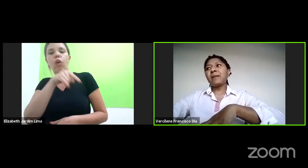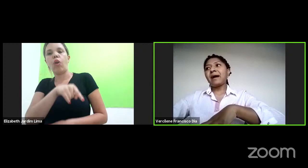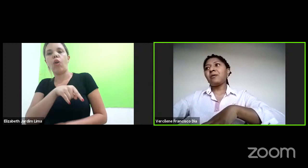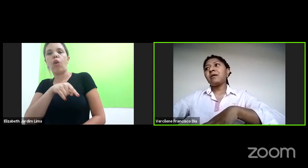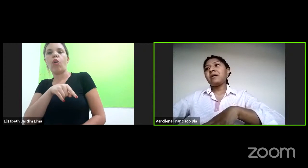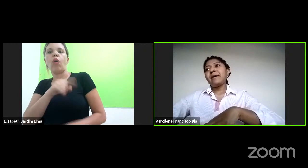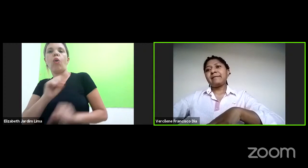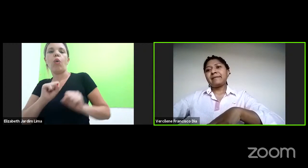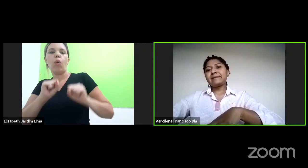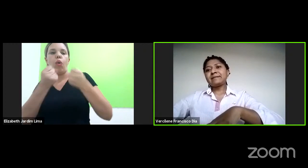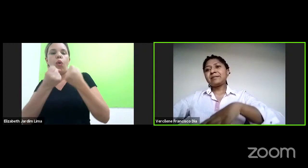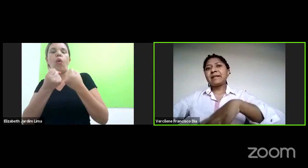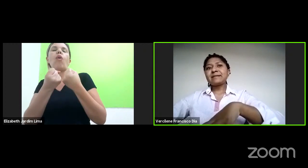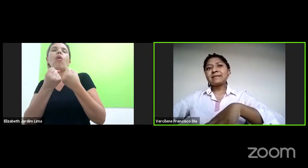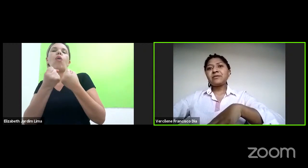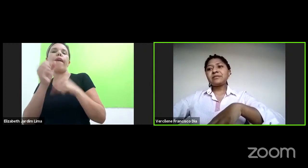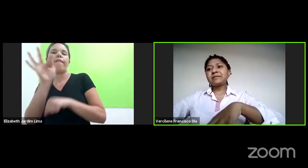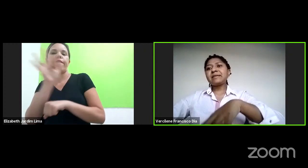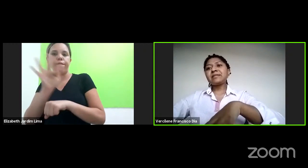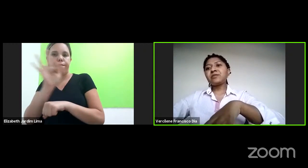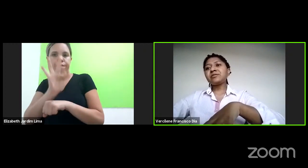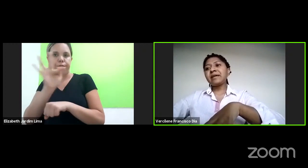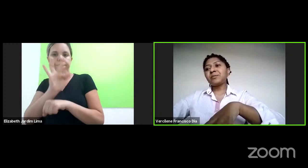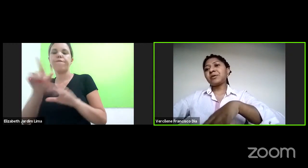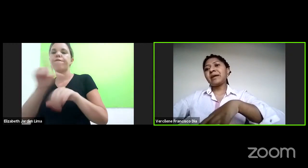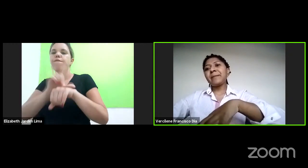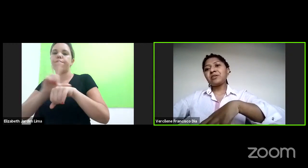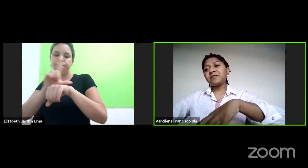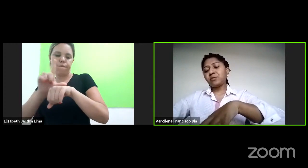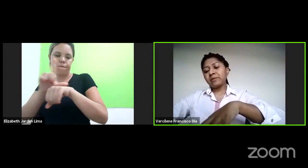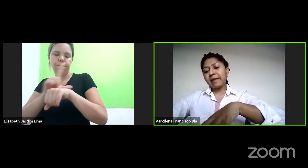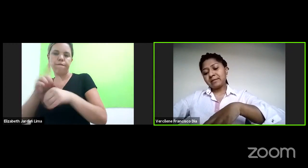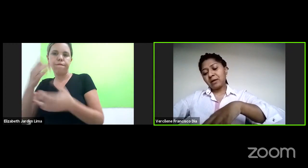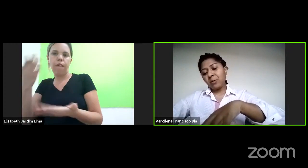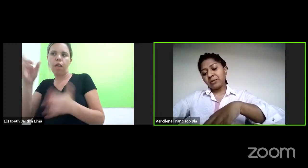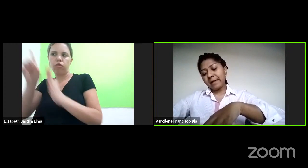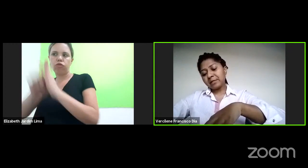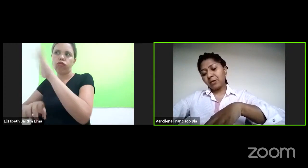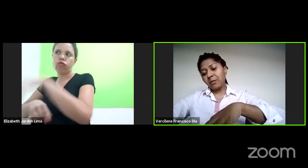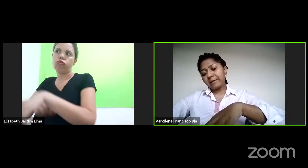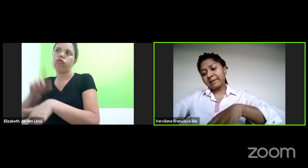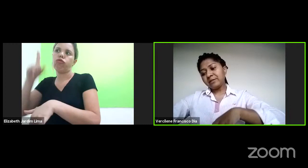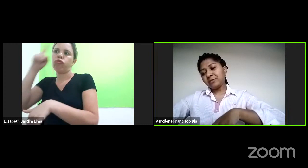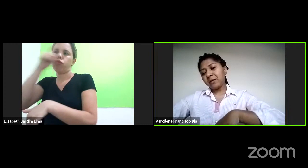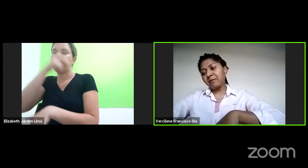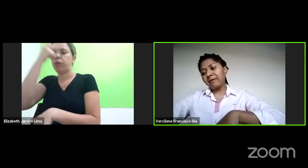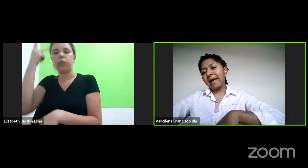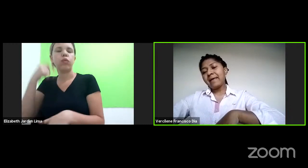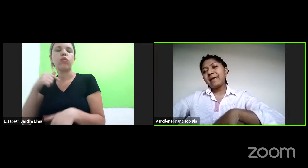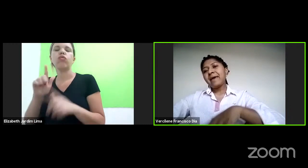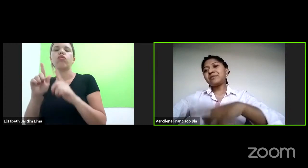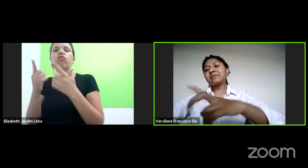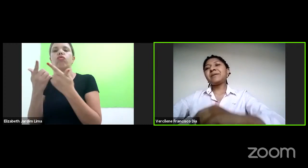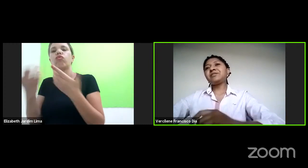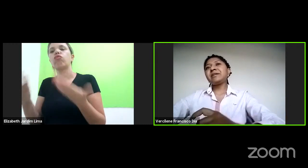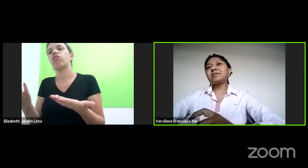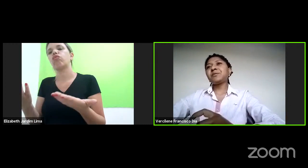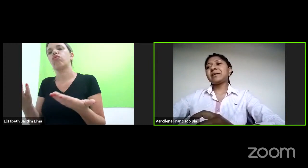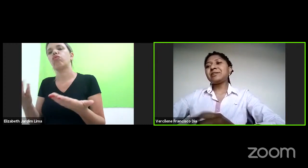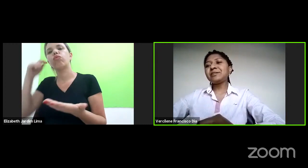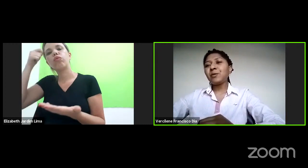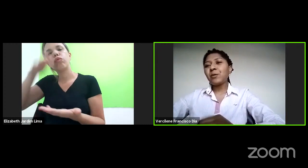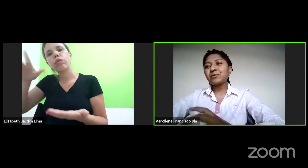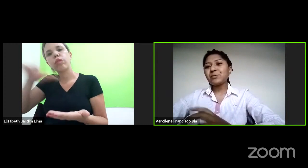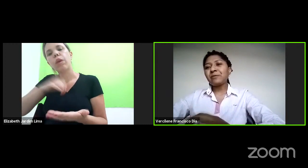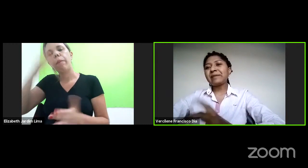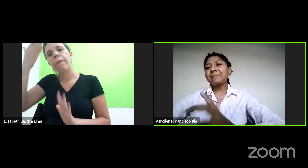defesa formal, trazer legislação e dizer que isso é o direito, porque a maior dificuldade que a comunidade quilombola tem de provar é justamente isso, porque